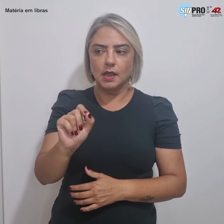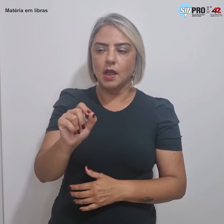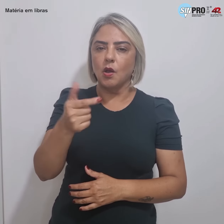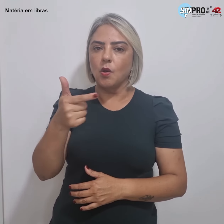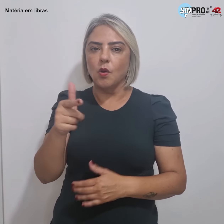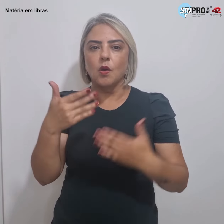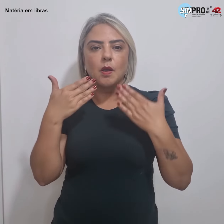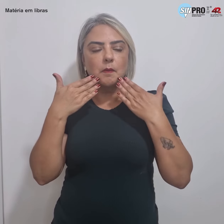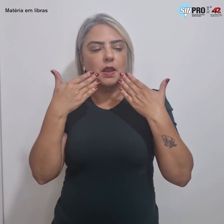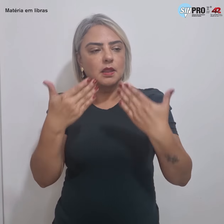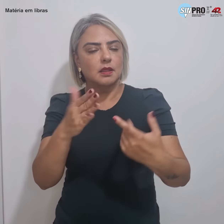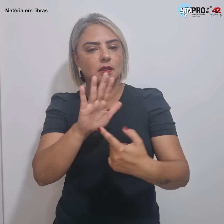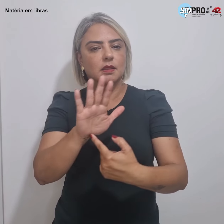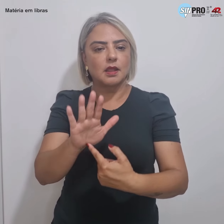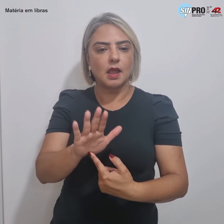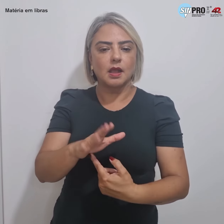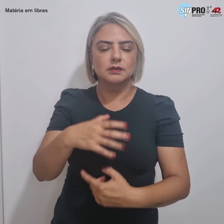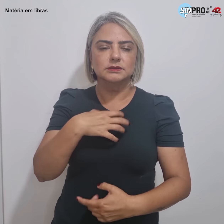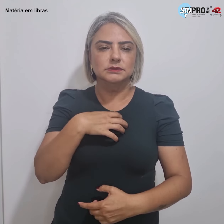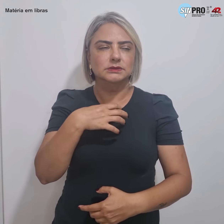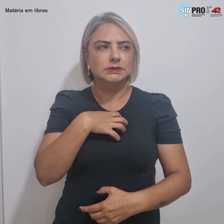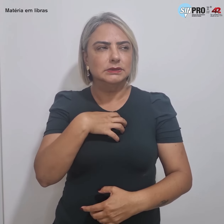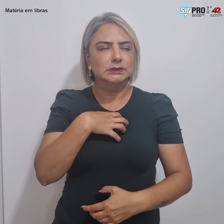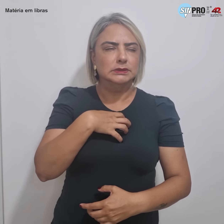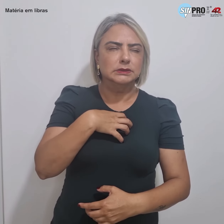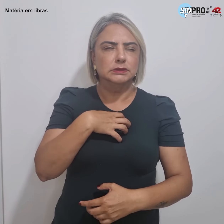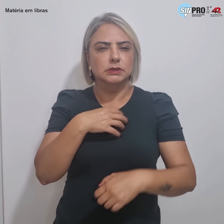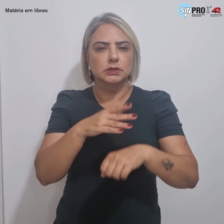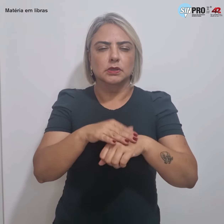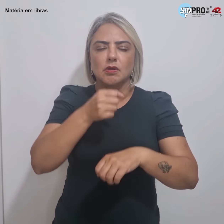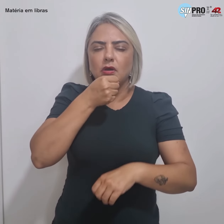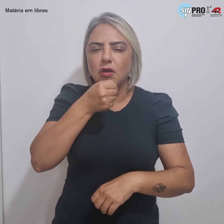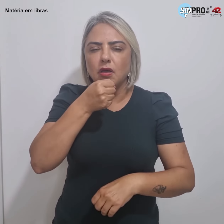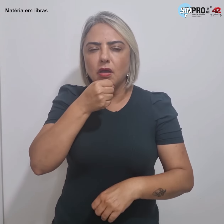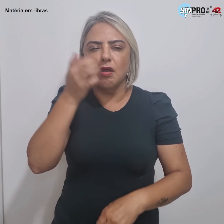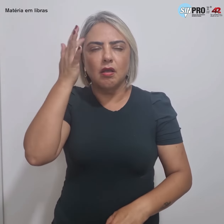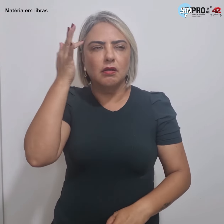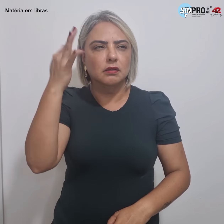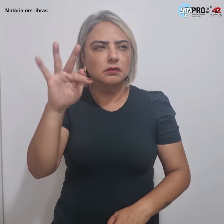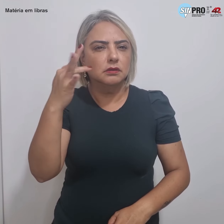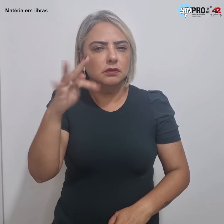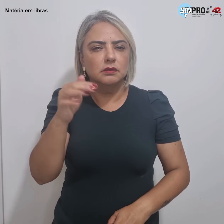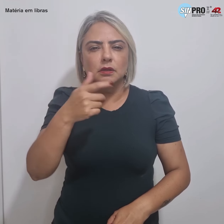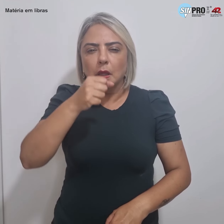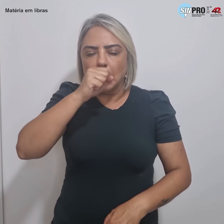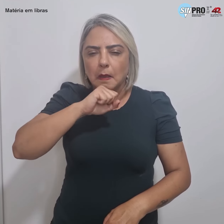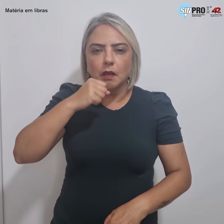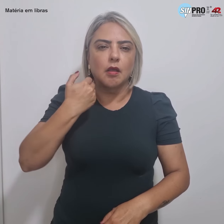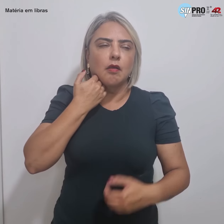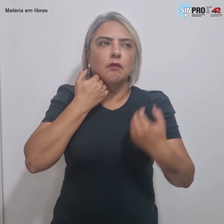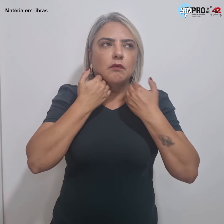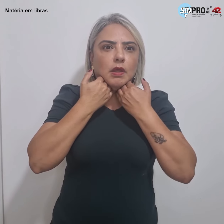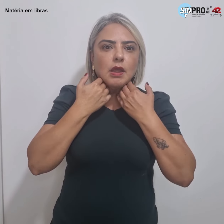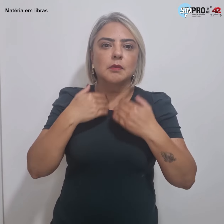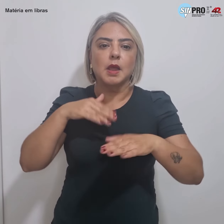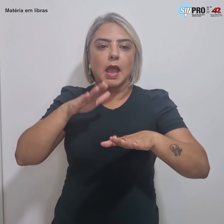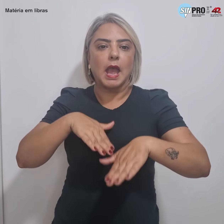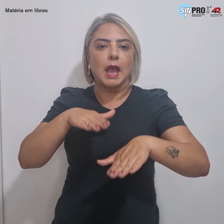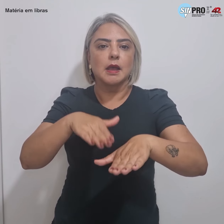apresentarem sintomas da doença, como tosse, dor de cabeça, coriza e febre, a marcha do 8